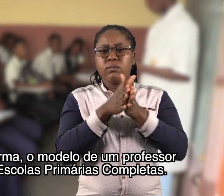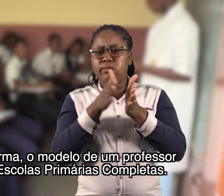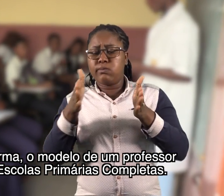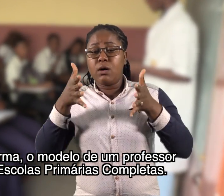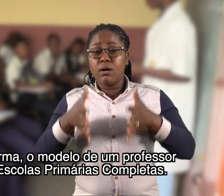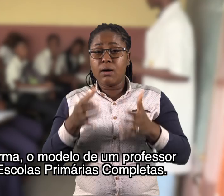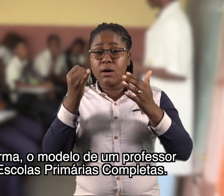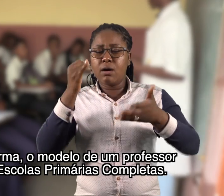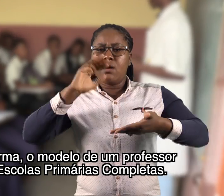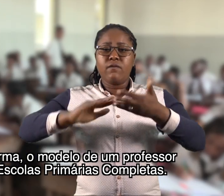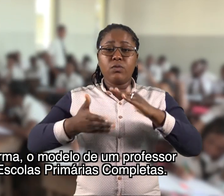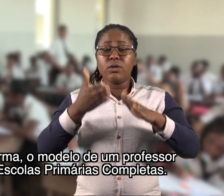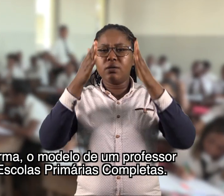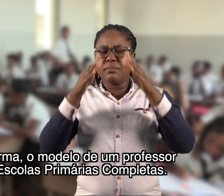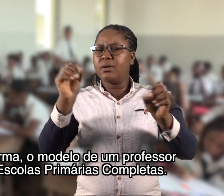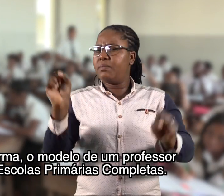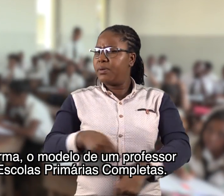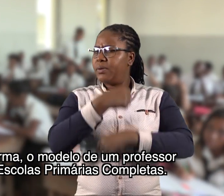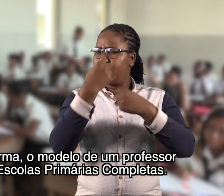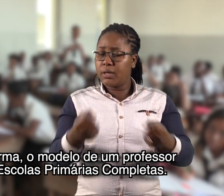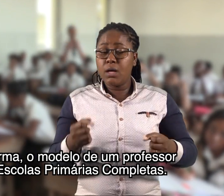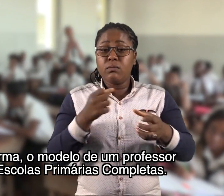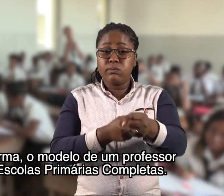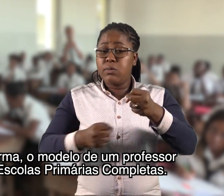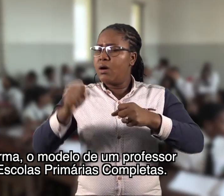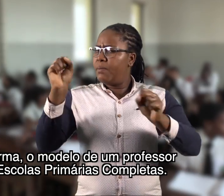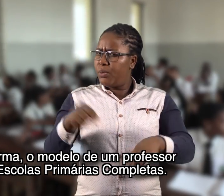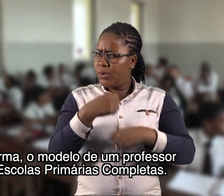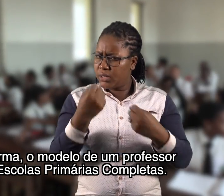professor por disciplina em escolas primárias completas.